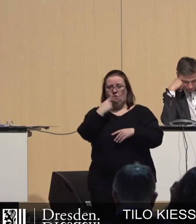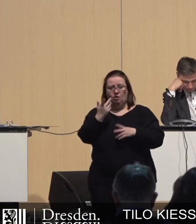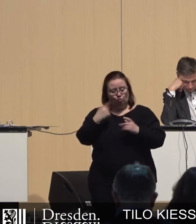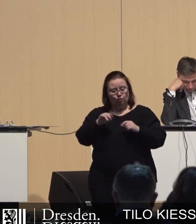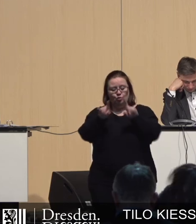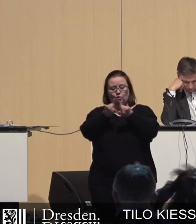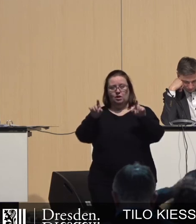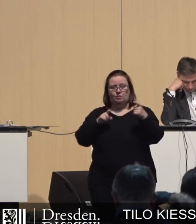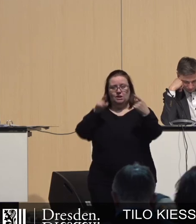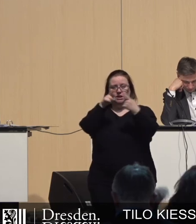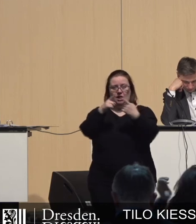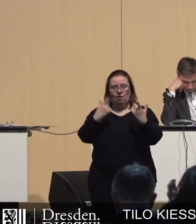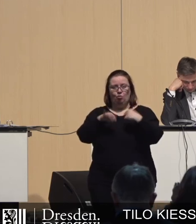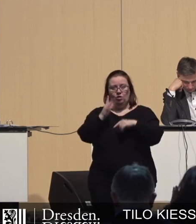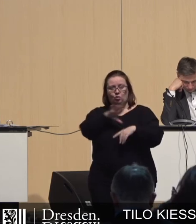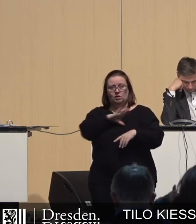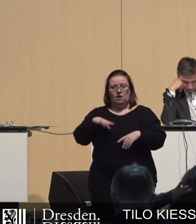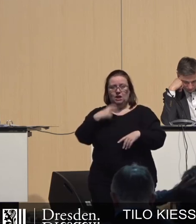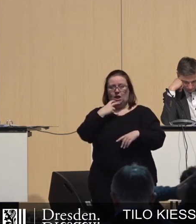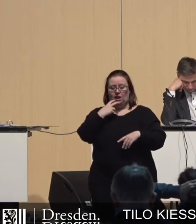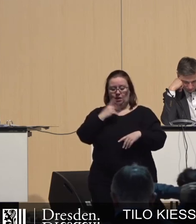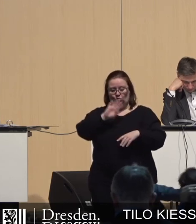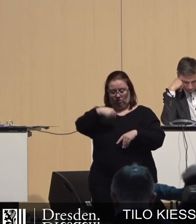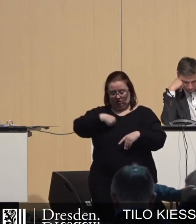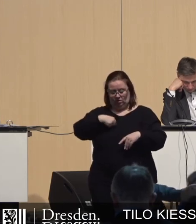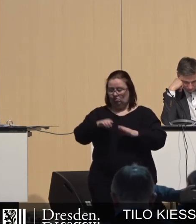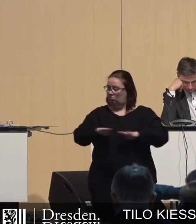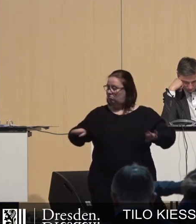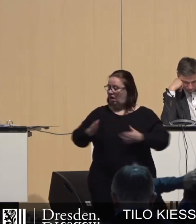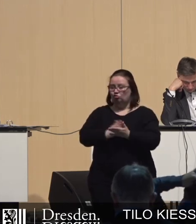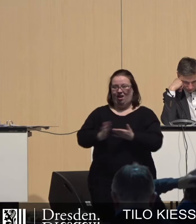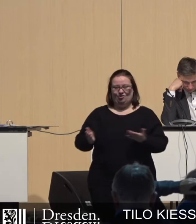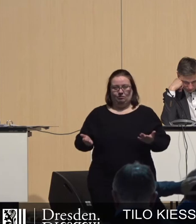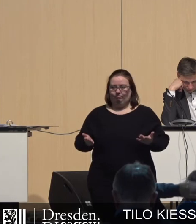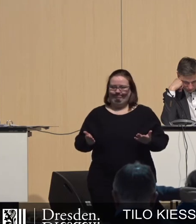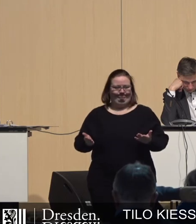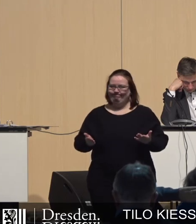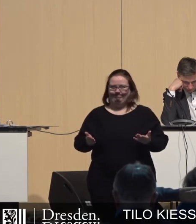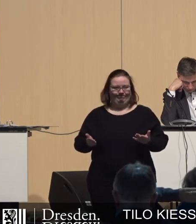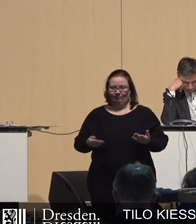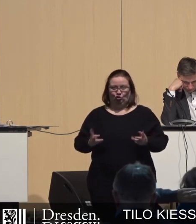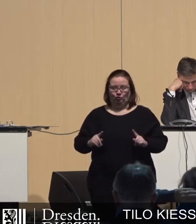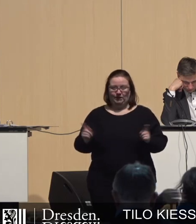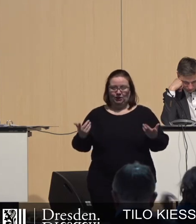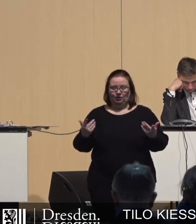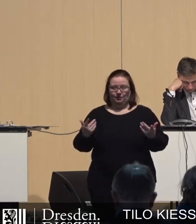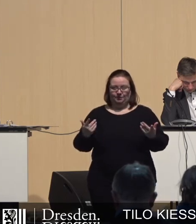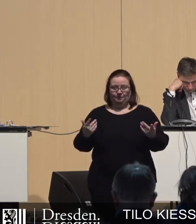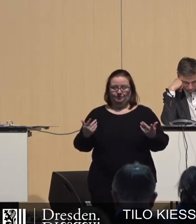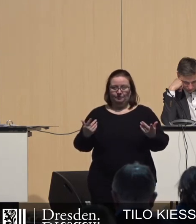dass die Unternehmensziele der zukünftigen Sachsenenergie irgendwo hier von diesem Pult bestimmt werden. Das ist aber faktisch nicht der